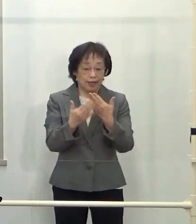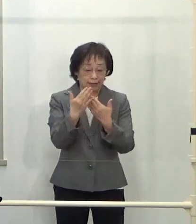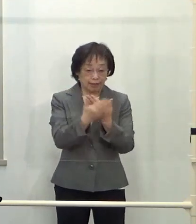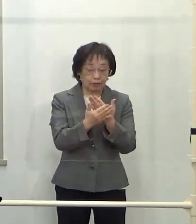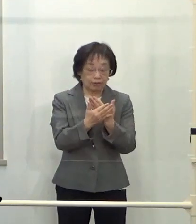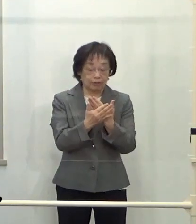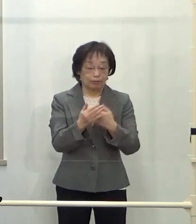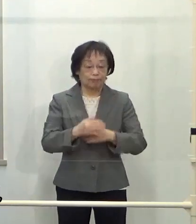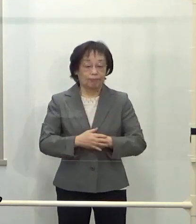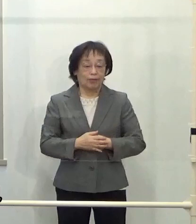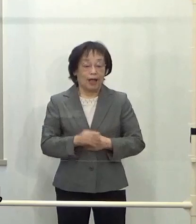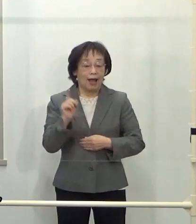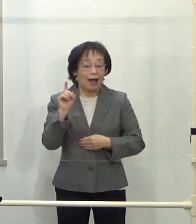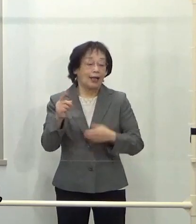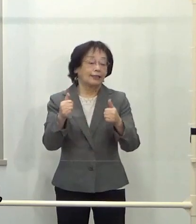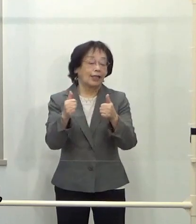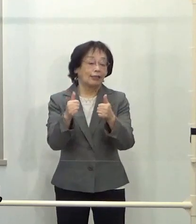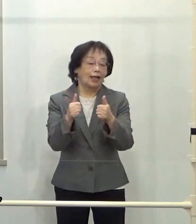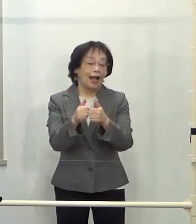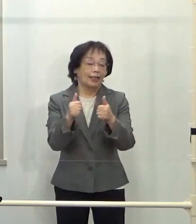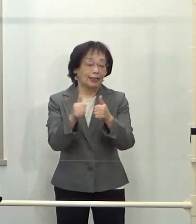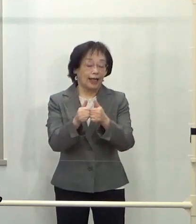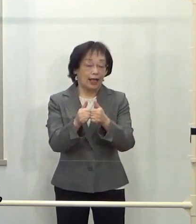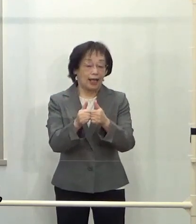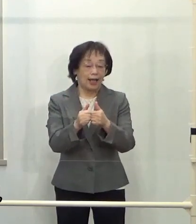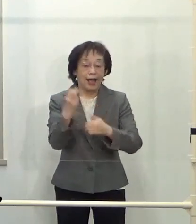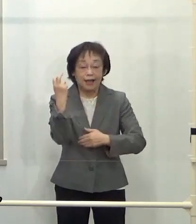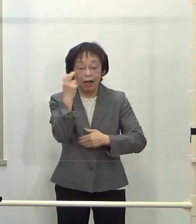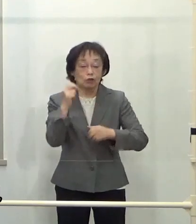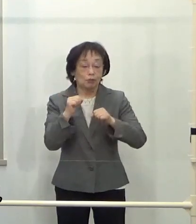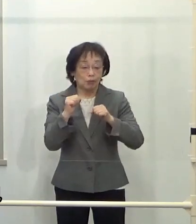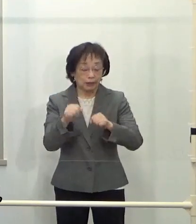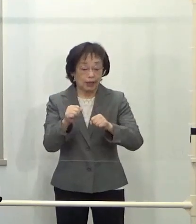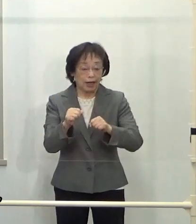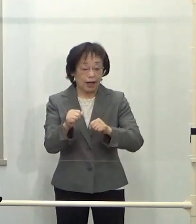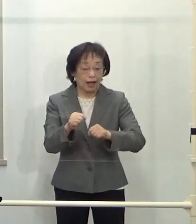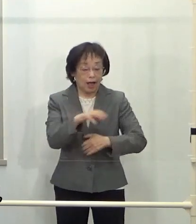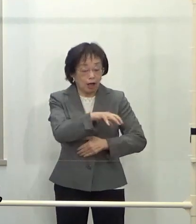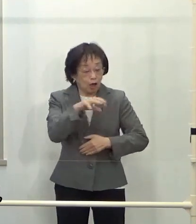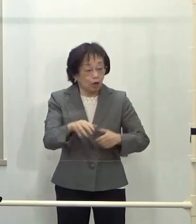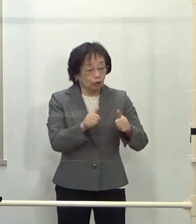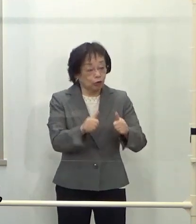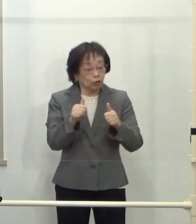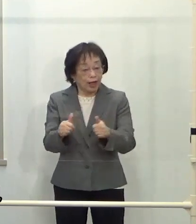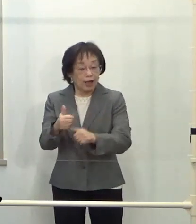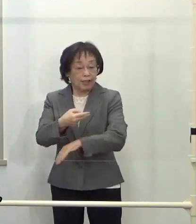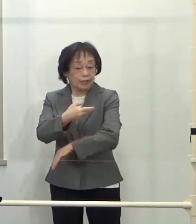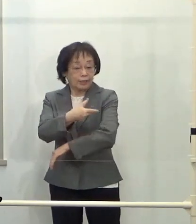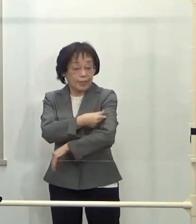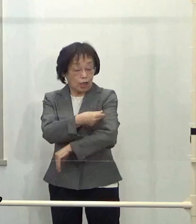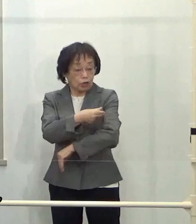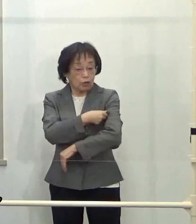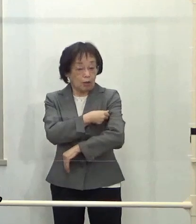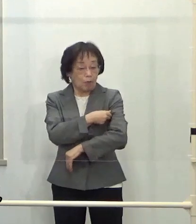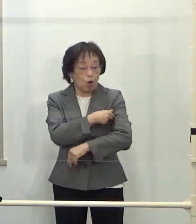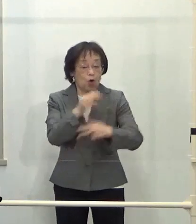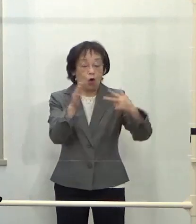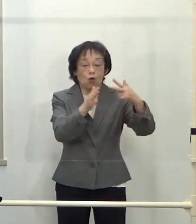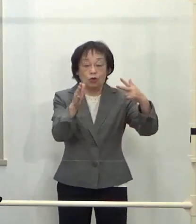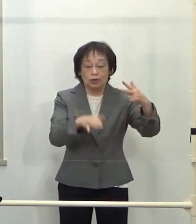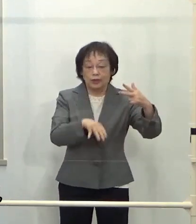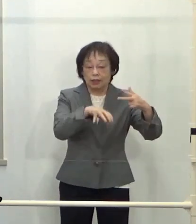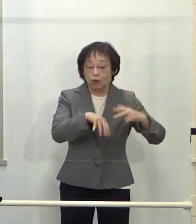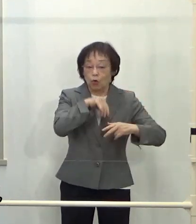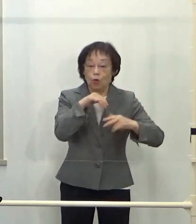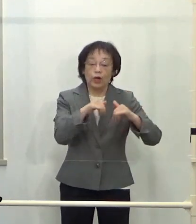って明日の会議で確認をいたしますが、巡回接種につきましても高齢者の施設の方にですね、例えば